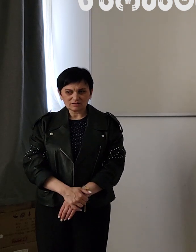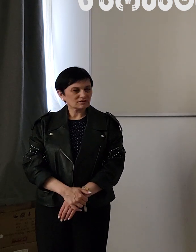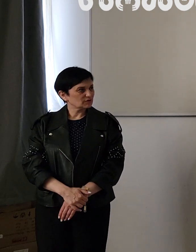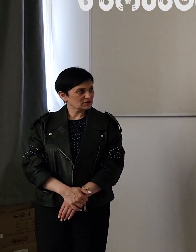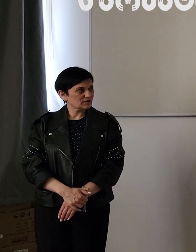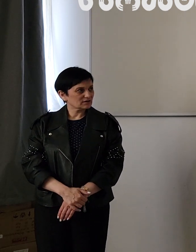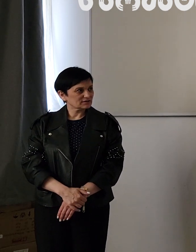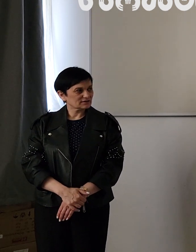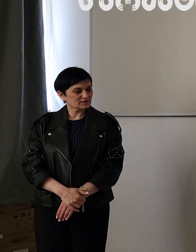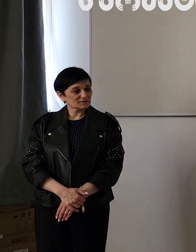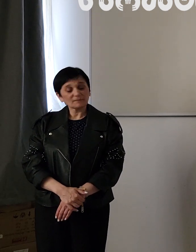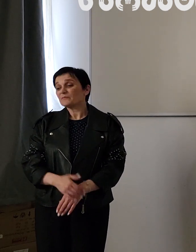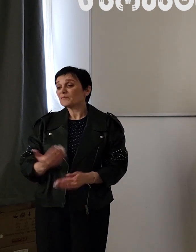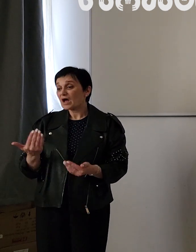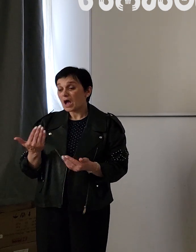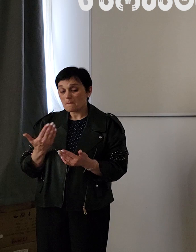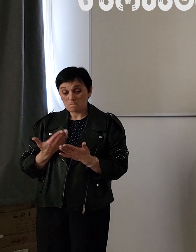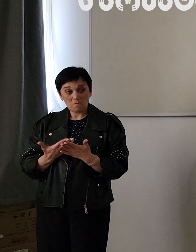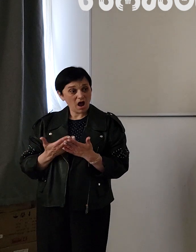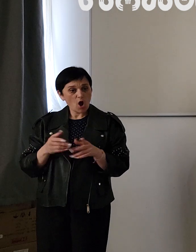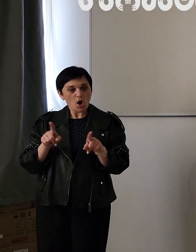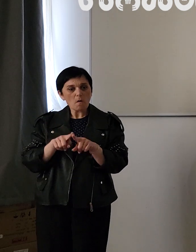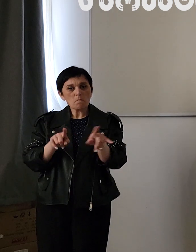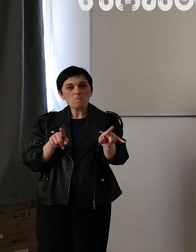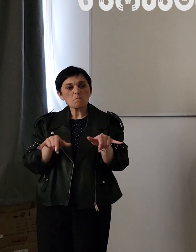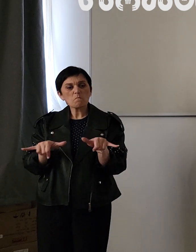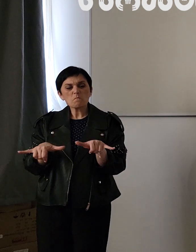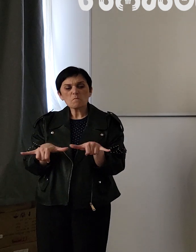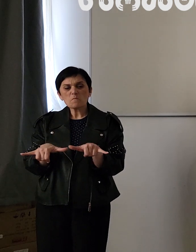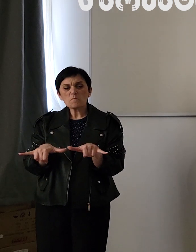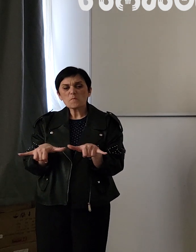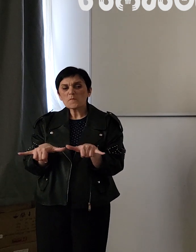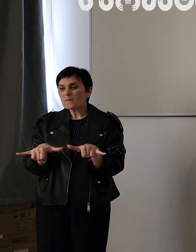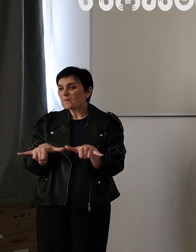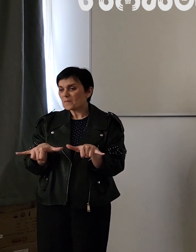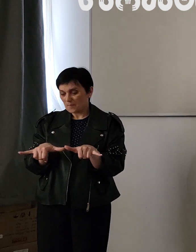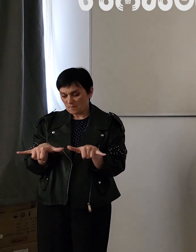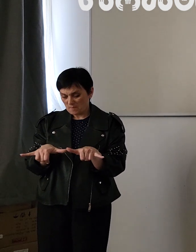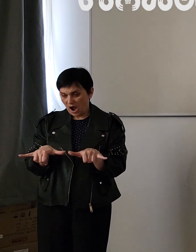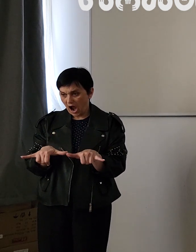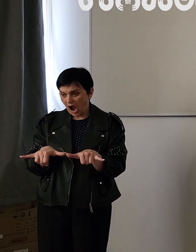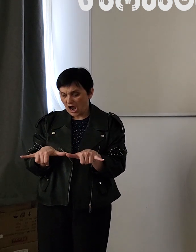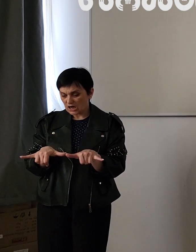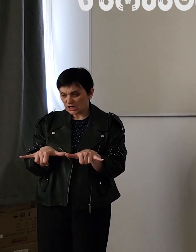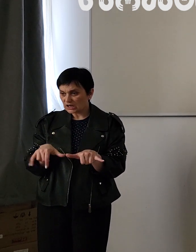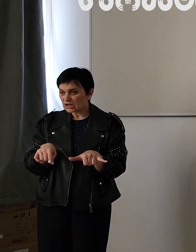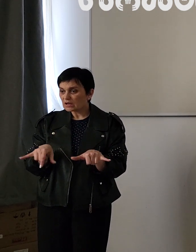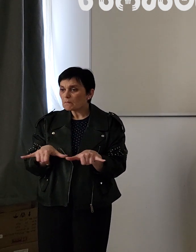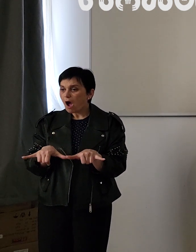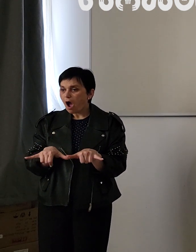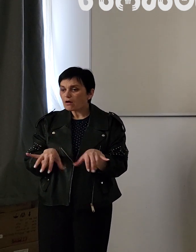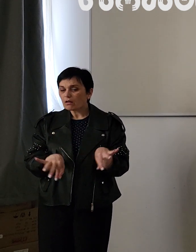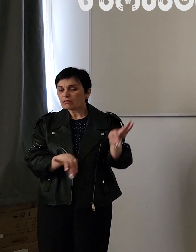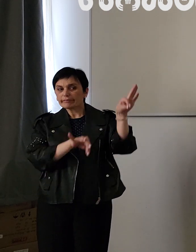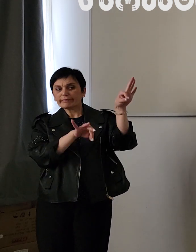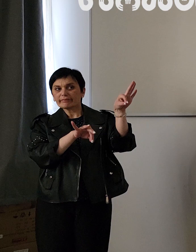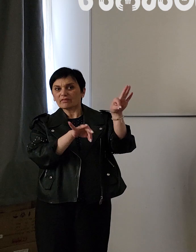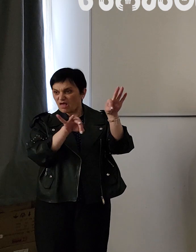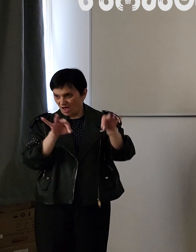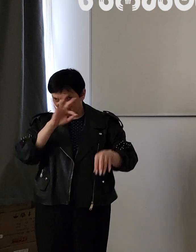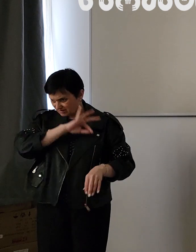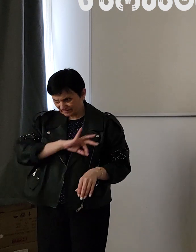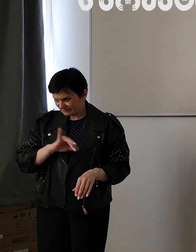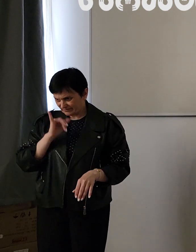ვერ გააკეთა. ესე იგი, ვერც მაგი და გააკეთებს თავის საქმეს, თუ ვიღაცამ არ გამოიყენა, ვიღაცას არ